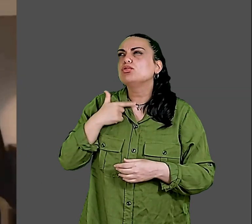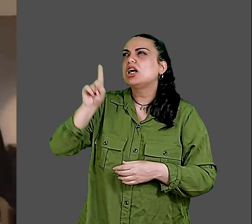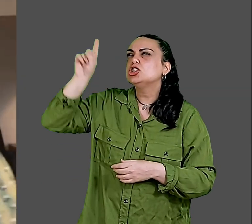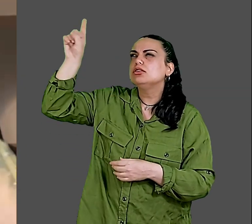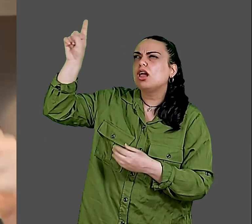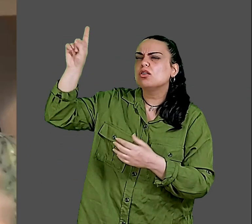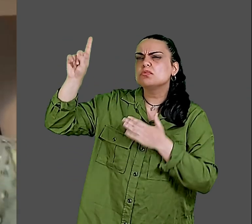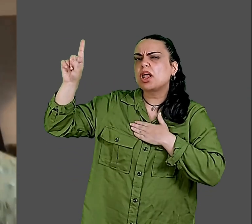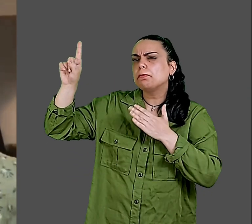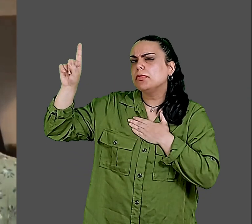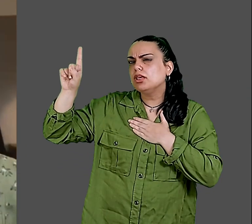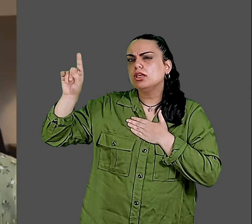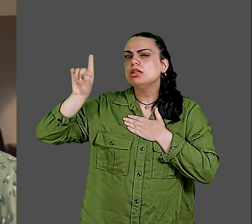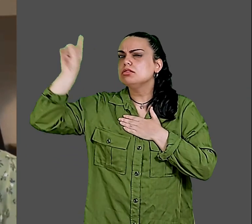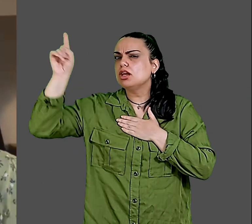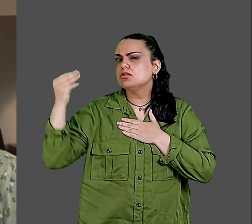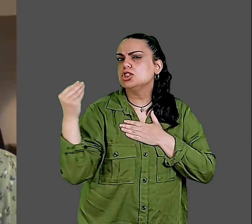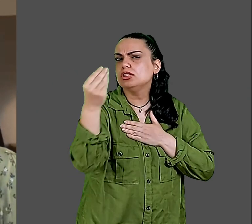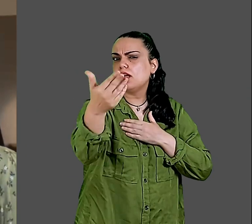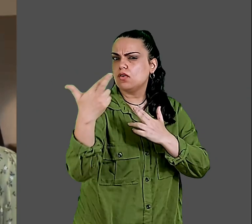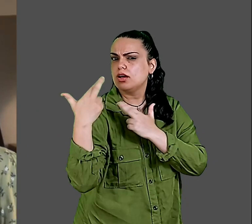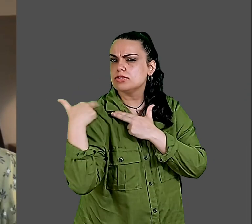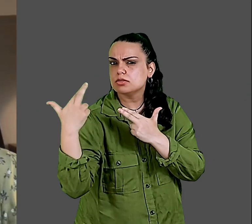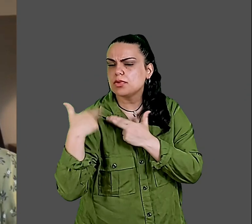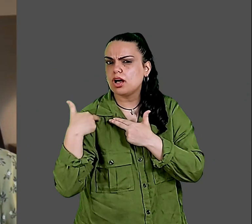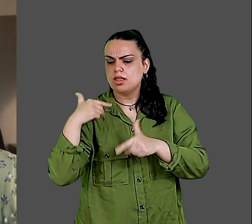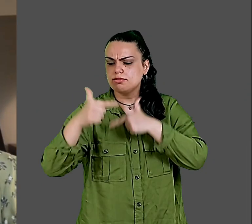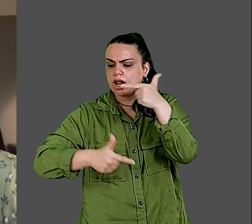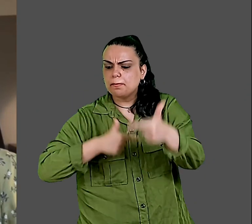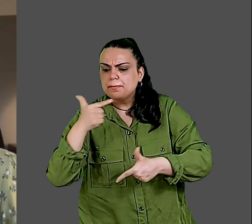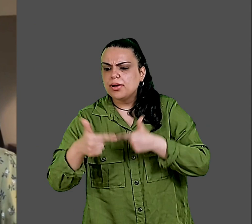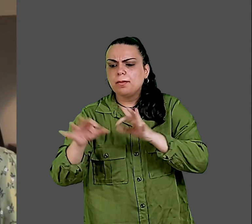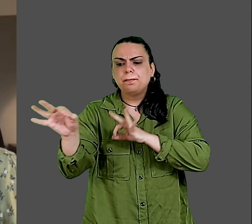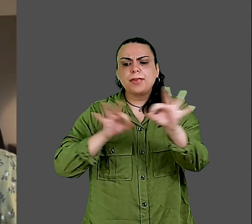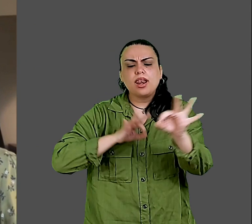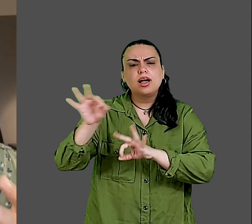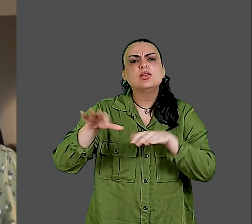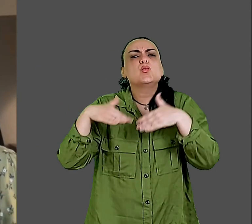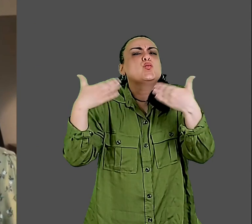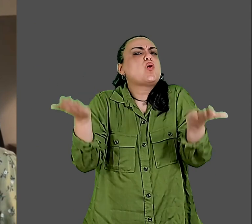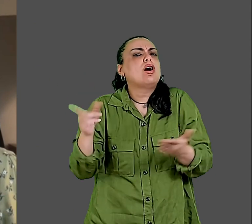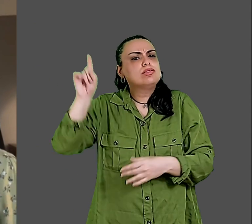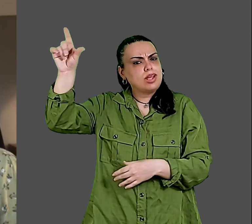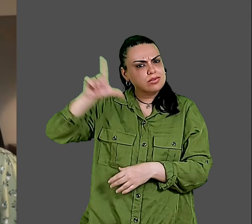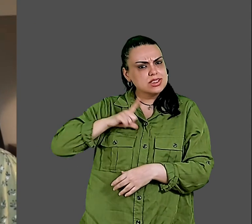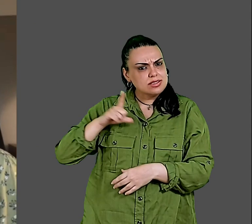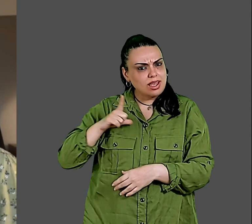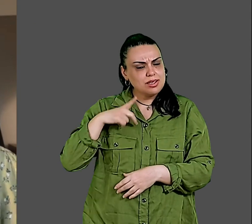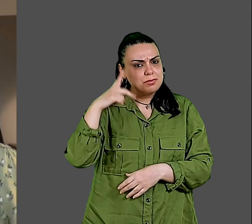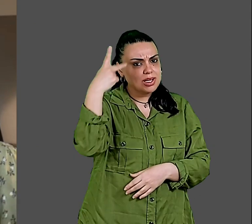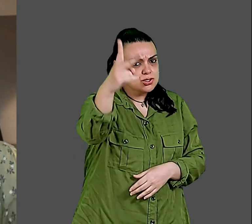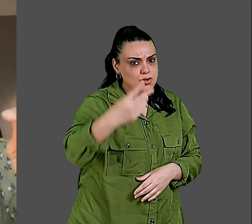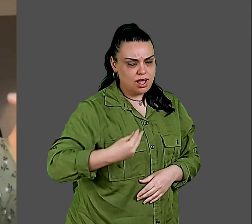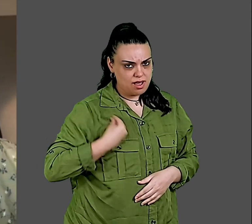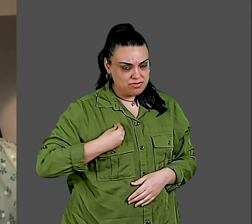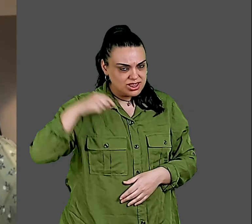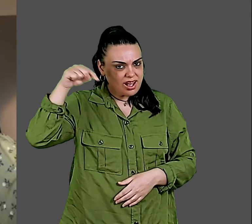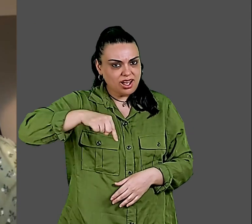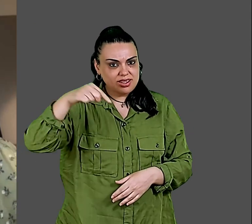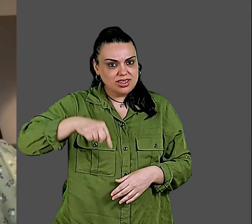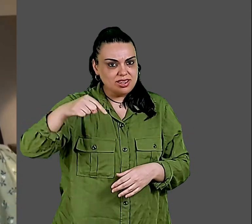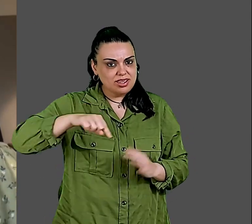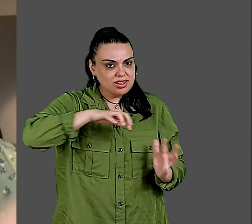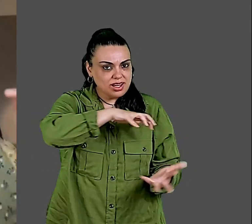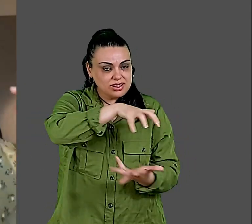ter discernimento da missão que Deus te confiou, de qual plano que Deus tem com a sua vida aqui na terra. E através